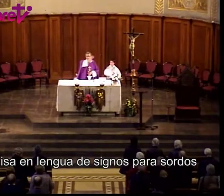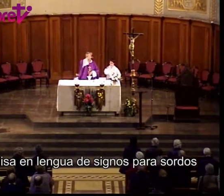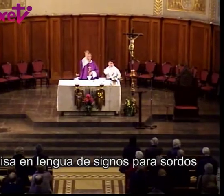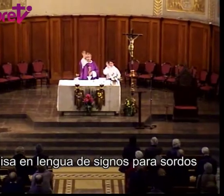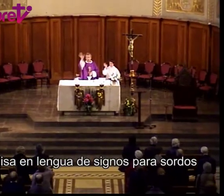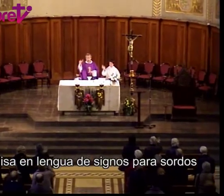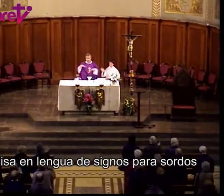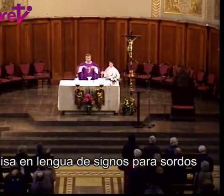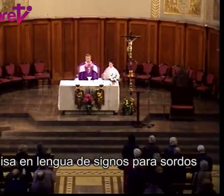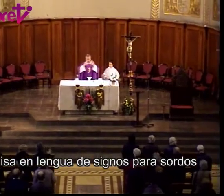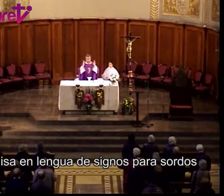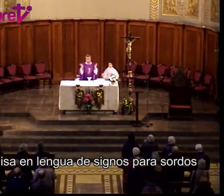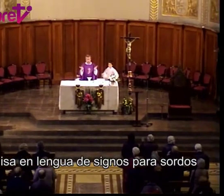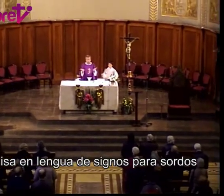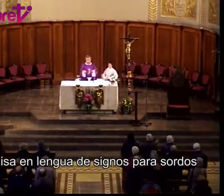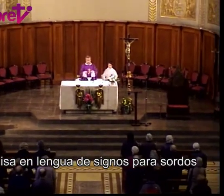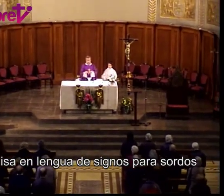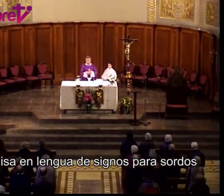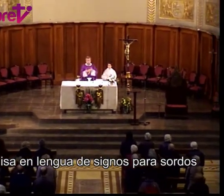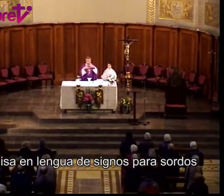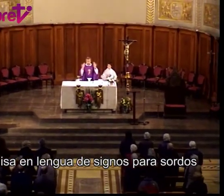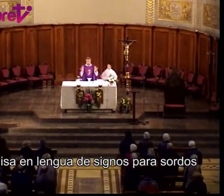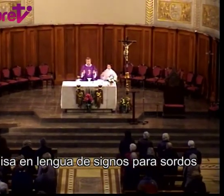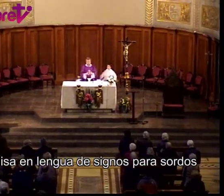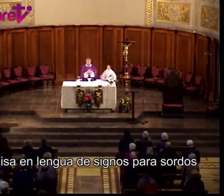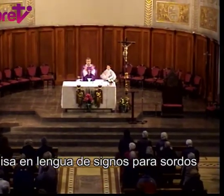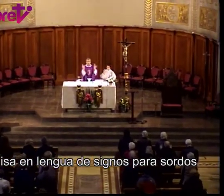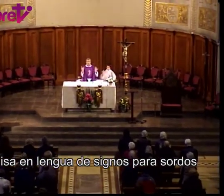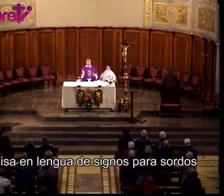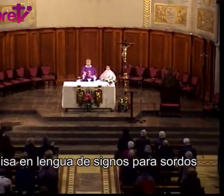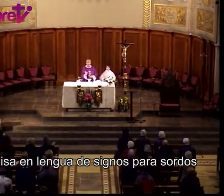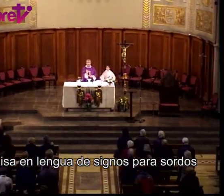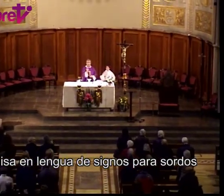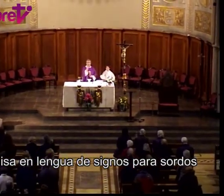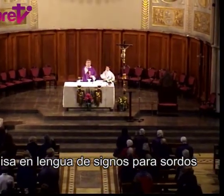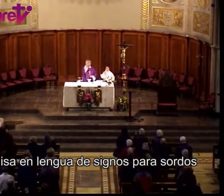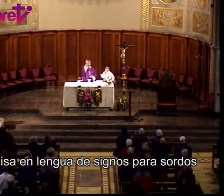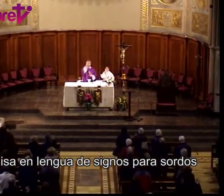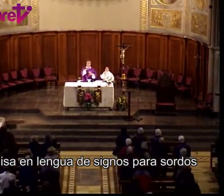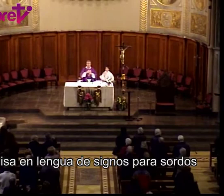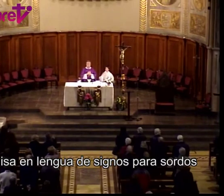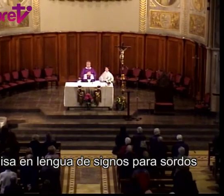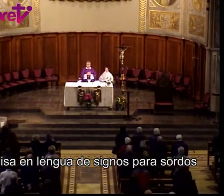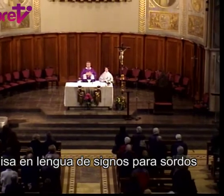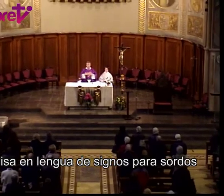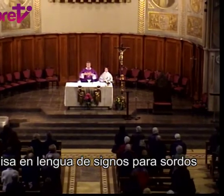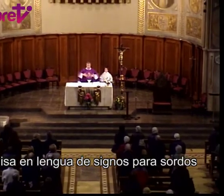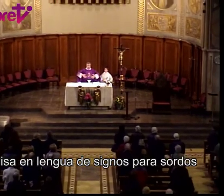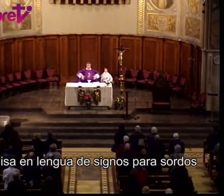están el cielo y la tierra de tu gloria.